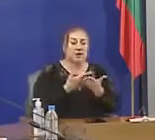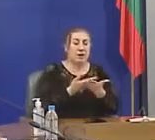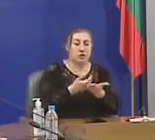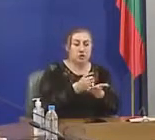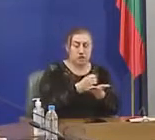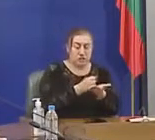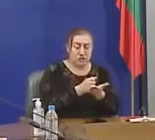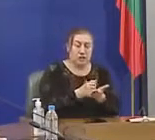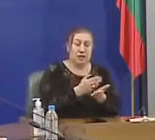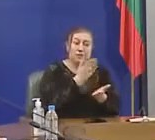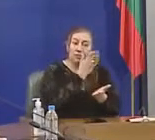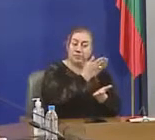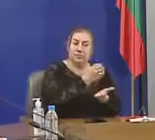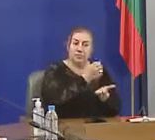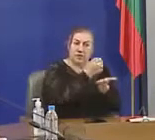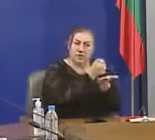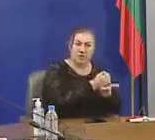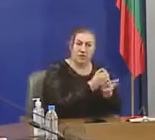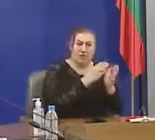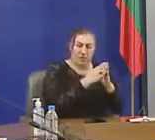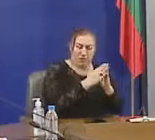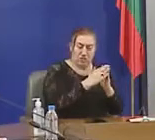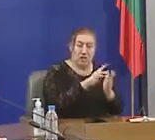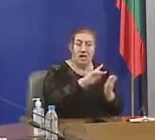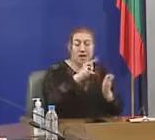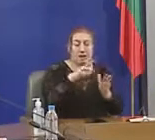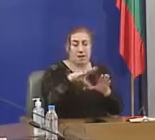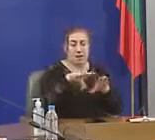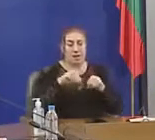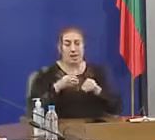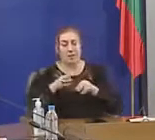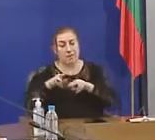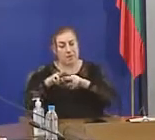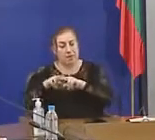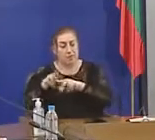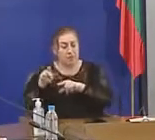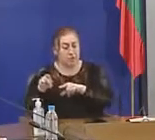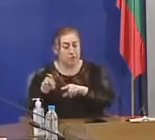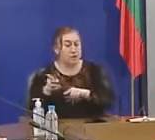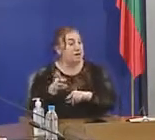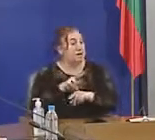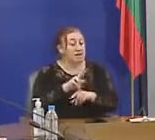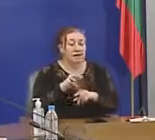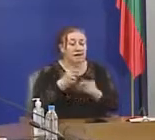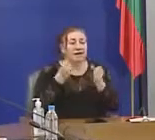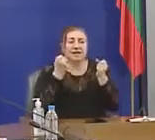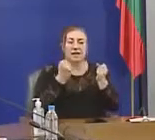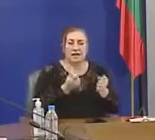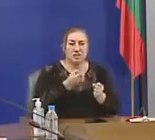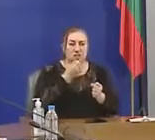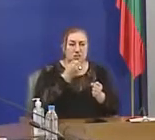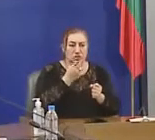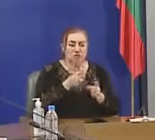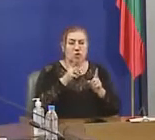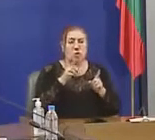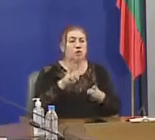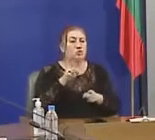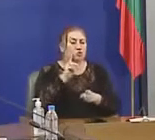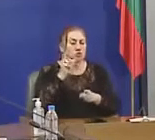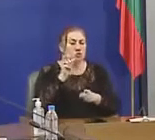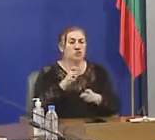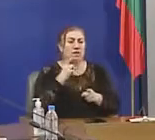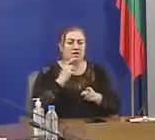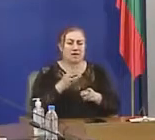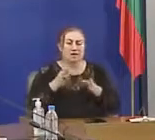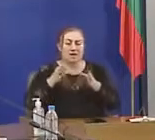или ще бъде оставане в болница, хоспитализиране, или ще бъде най-тежкият случай, когато този пациент трябва да бъде буквално интубиран в